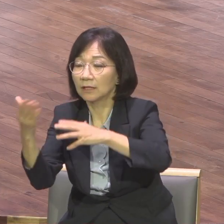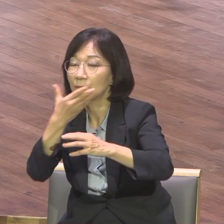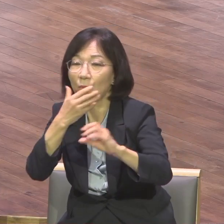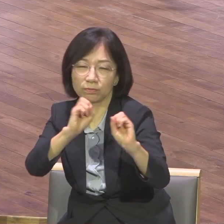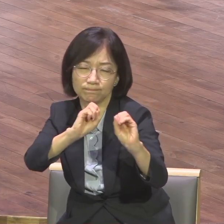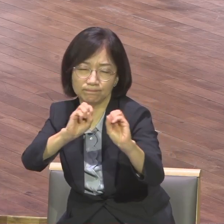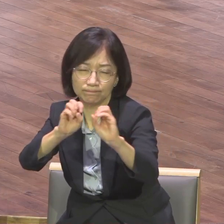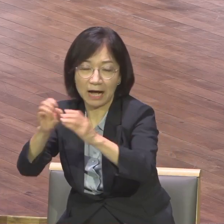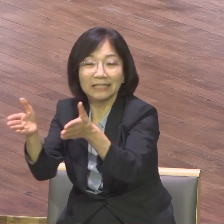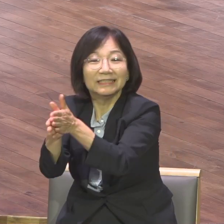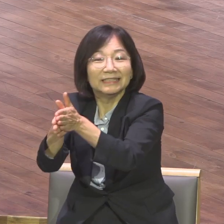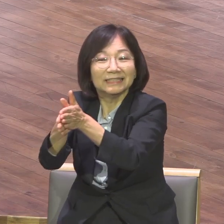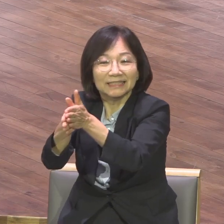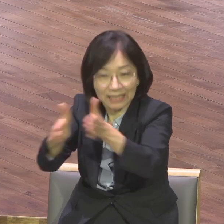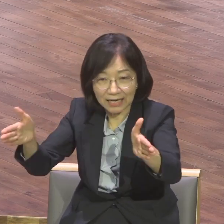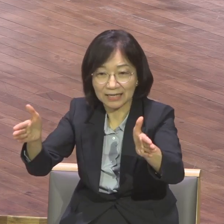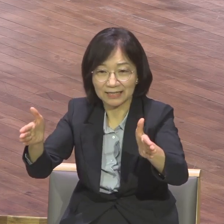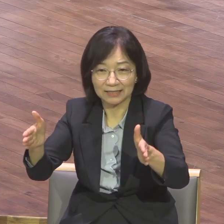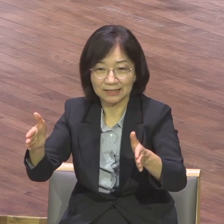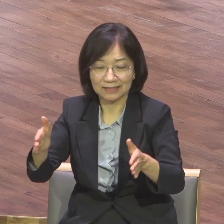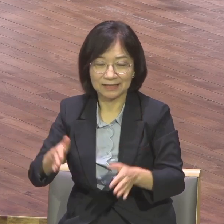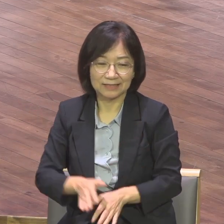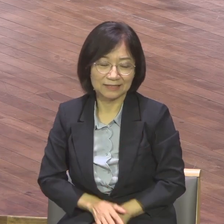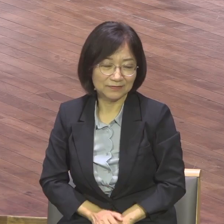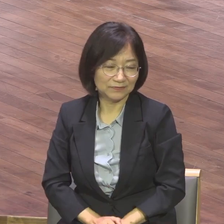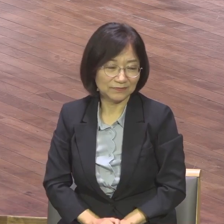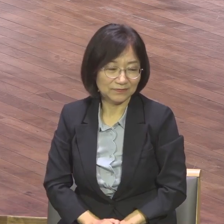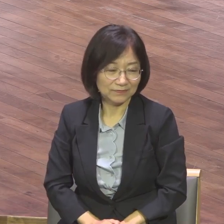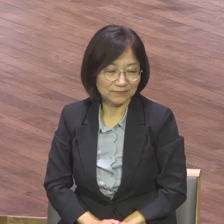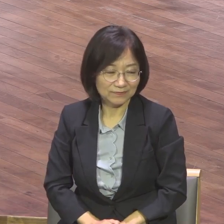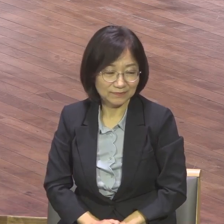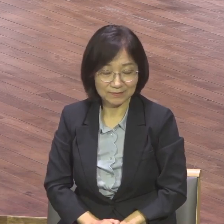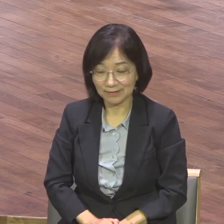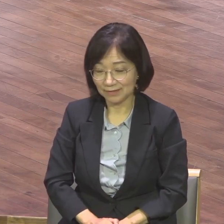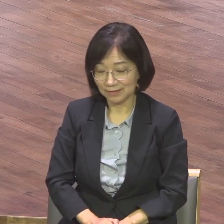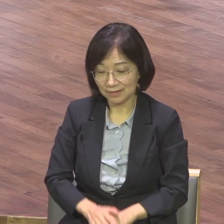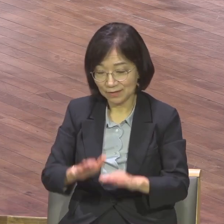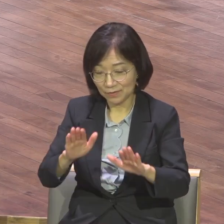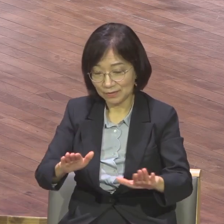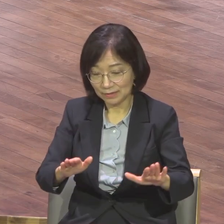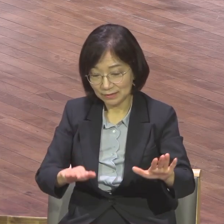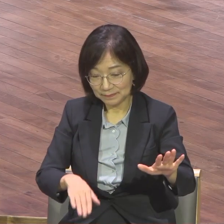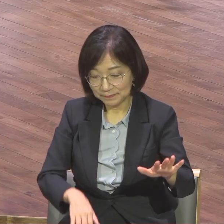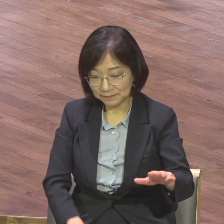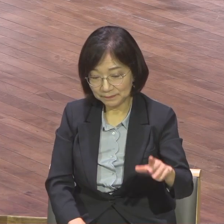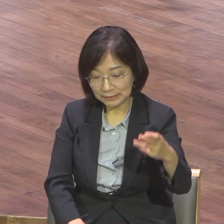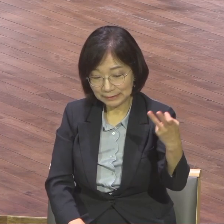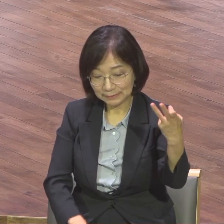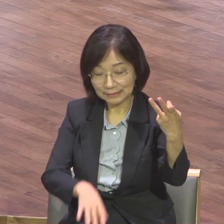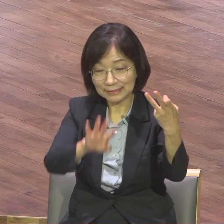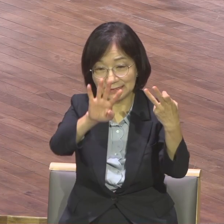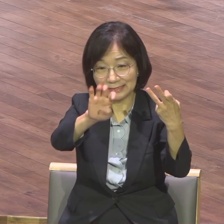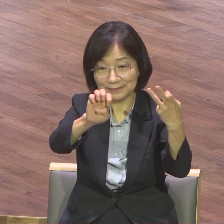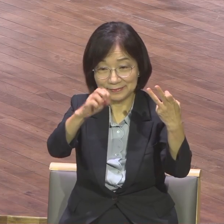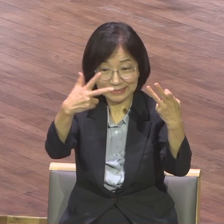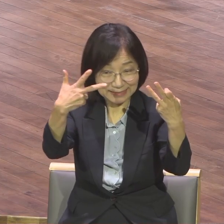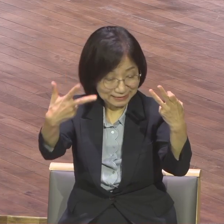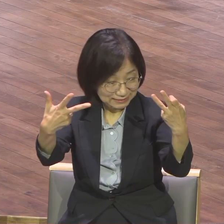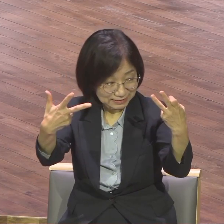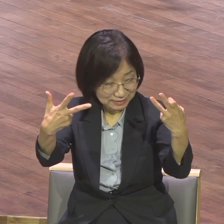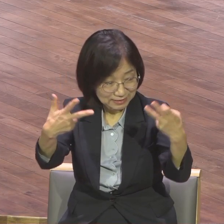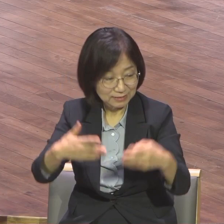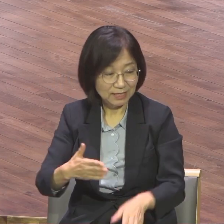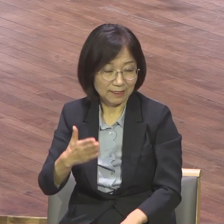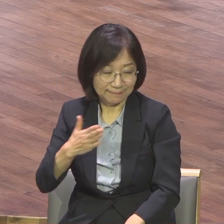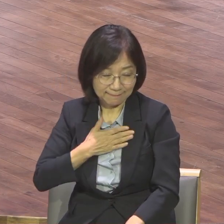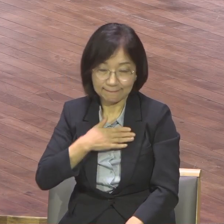아주 중요한 시간표였기 때문에 그렇습니다. 오늘 본문 47절에 보면 이렇게 말씀합니다. 내가